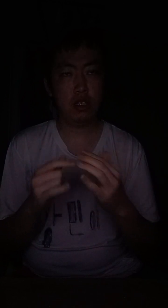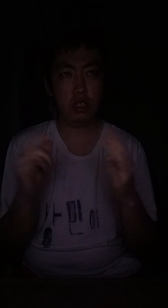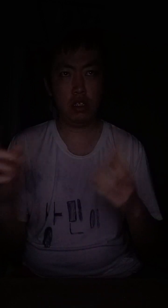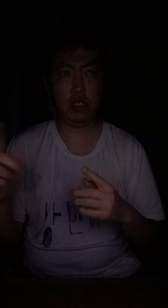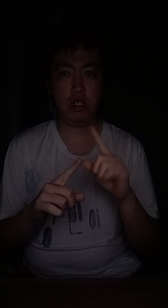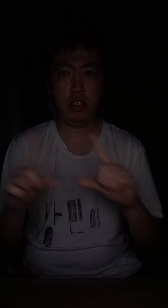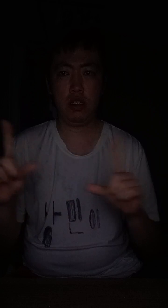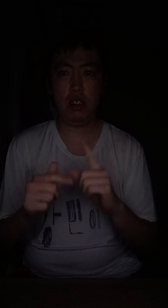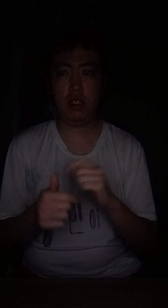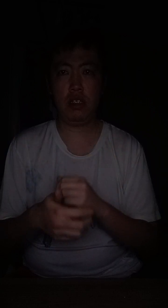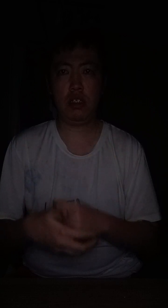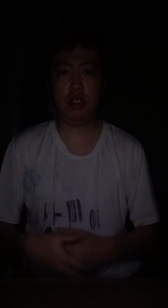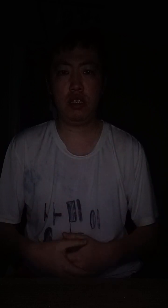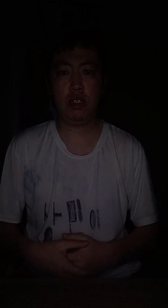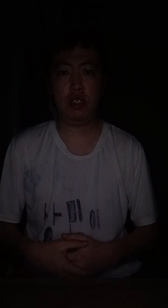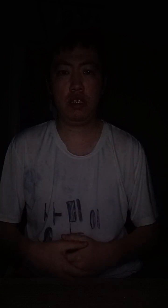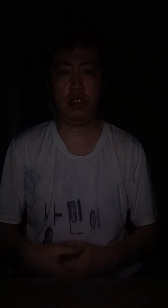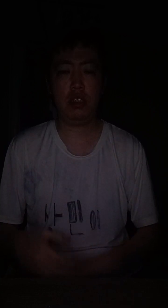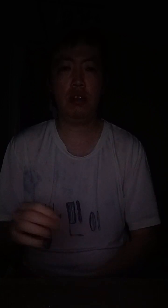있다고 지적합니다. JTBC 김혜미입니다.